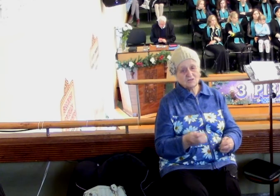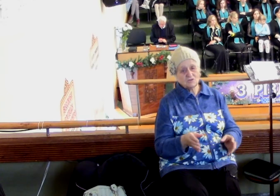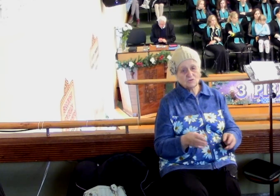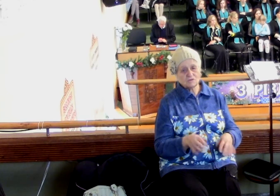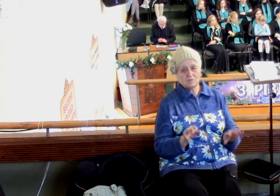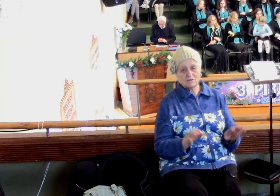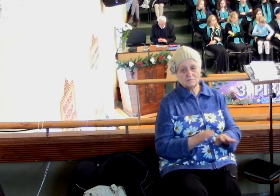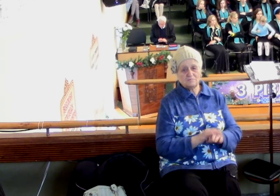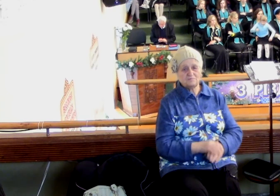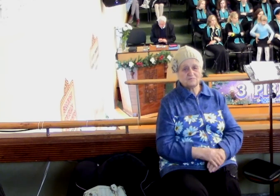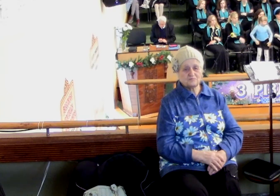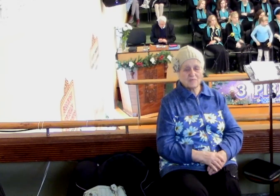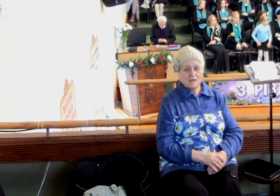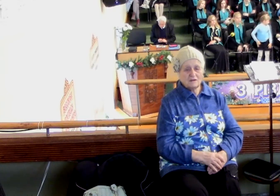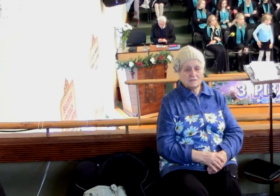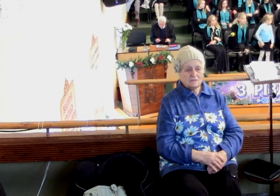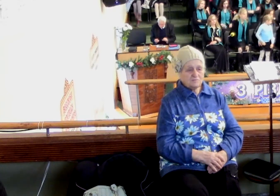нежными своими голосами.